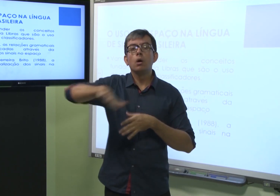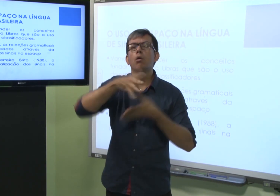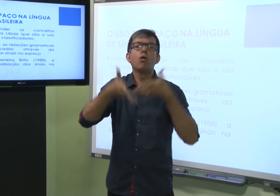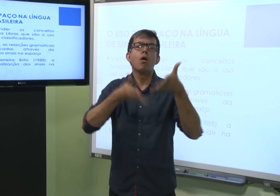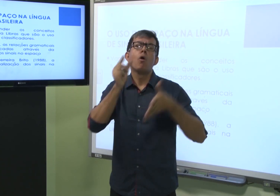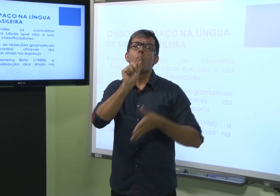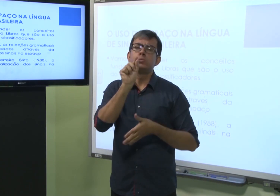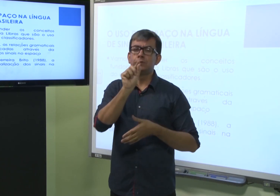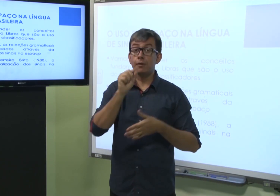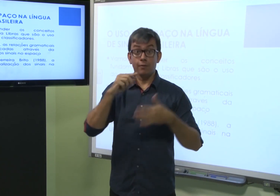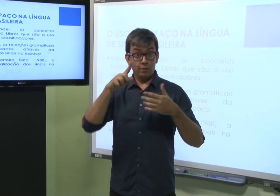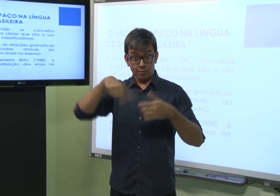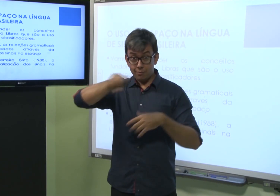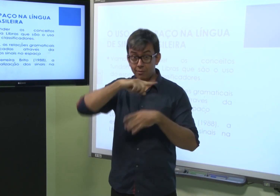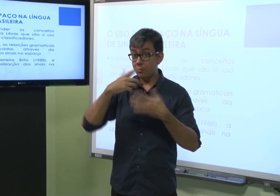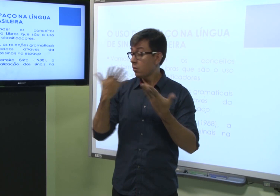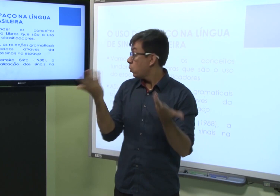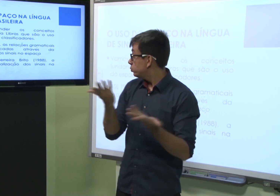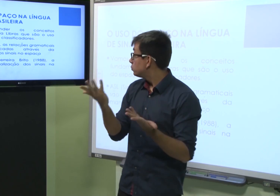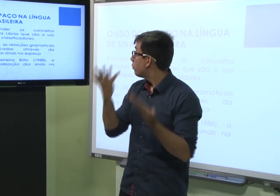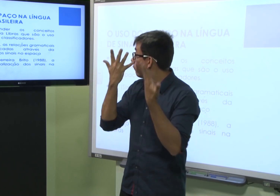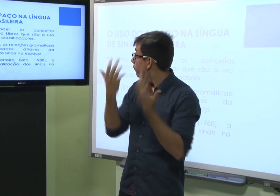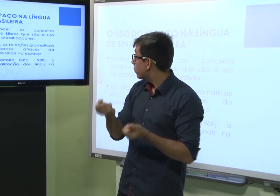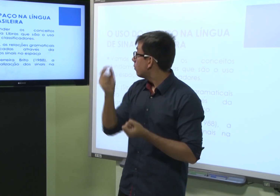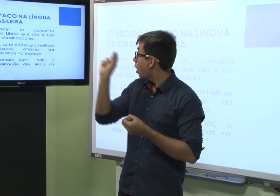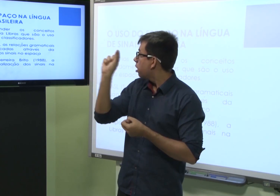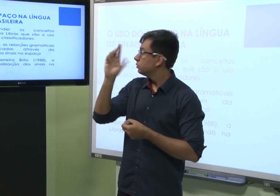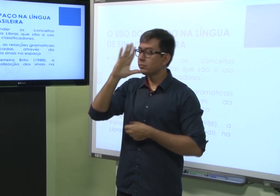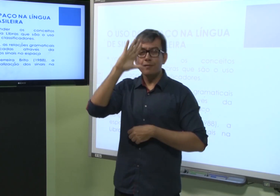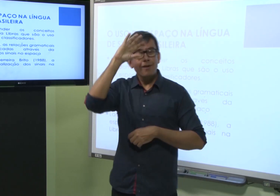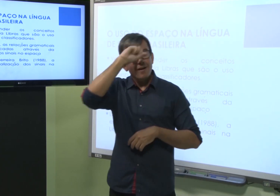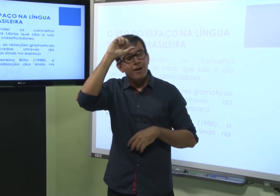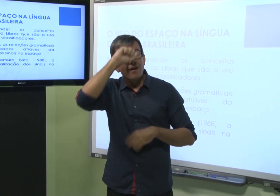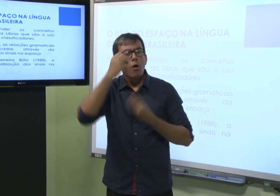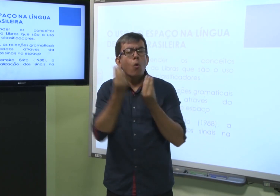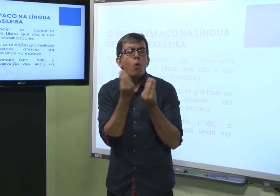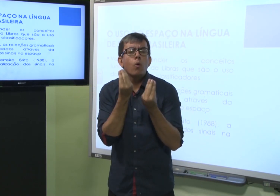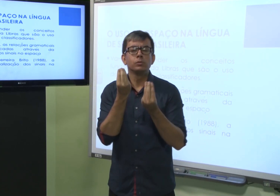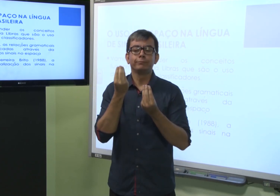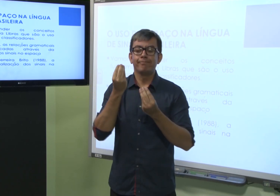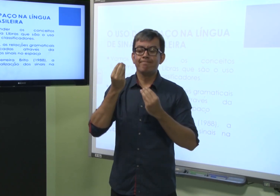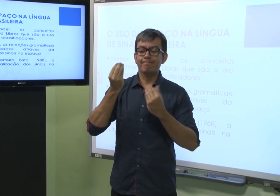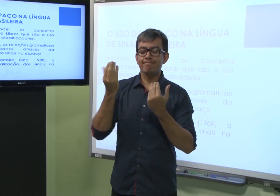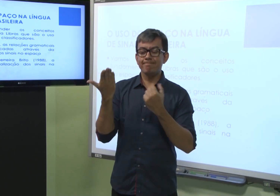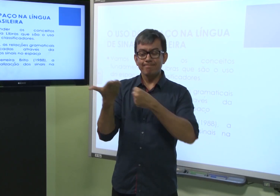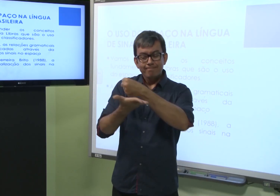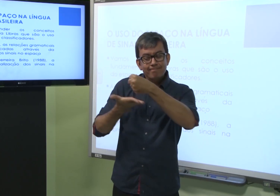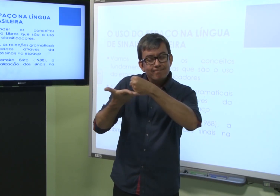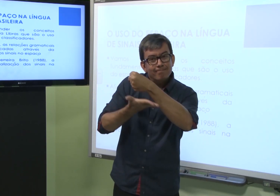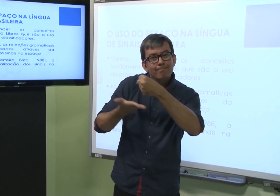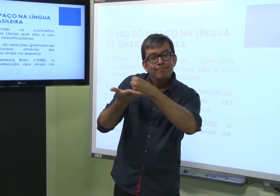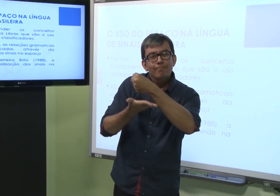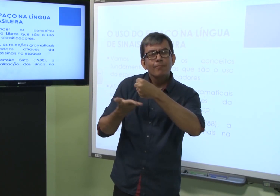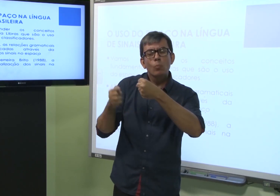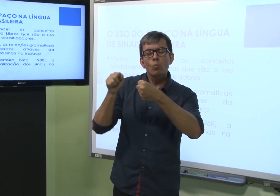Então hoje nós iremos estudar sobre os fundamentos